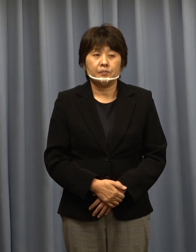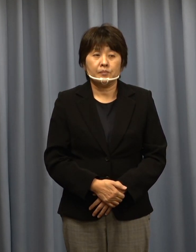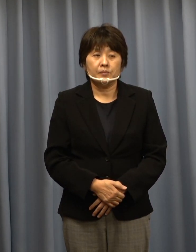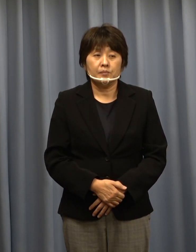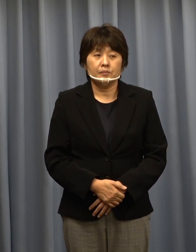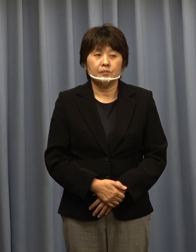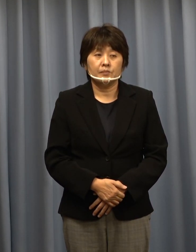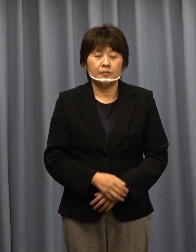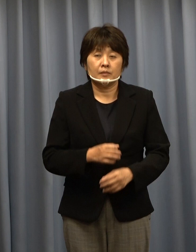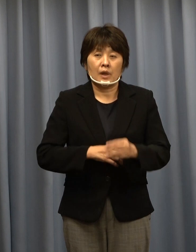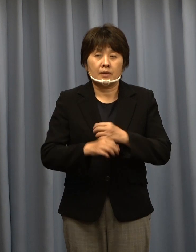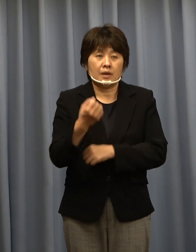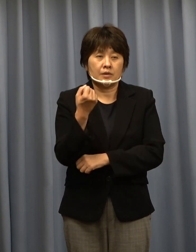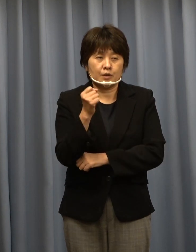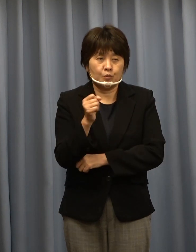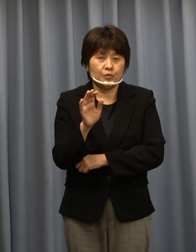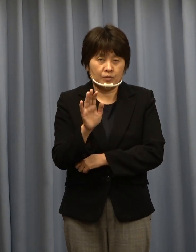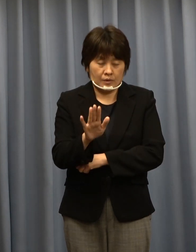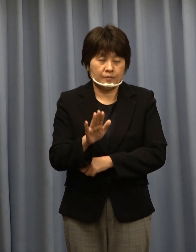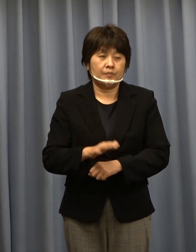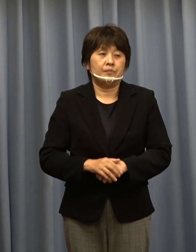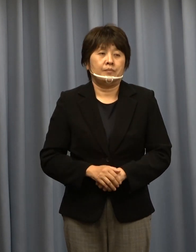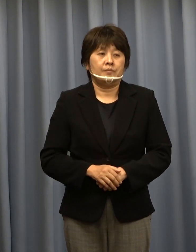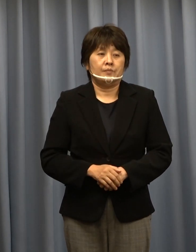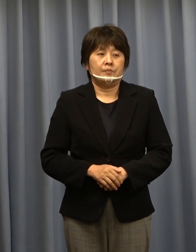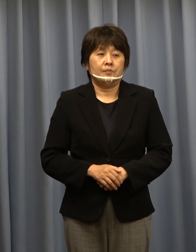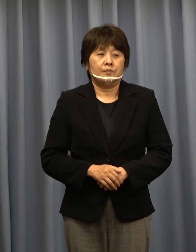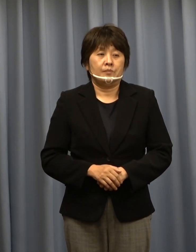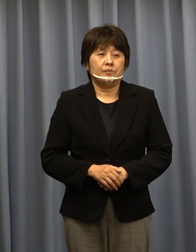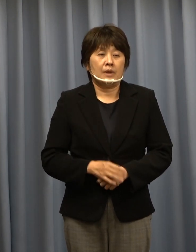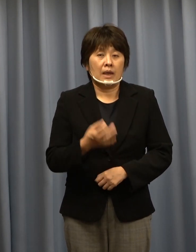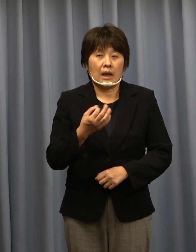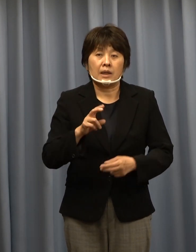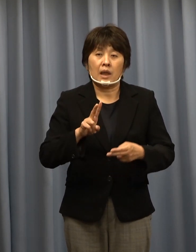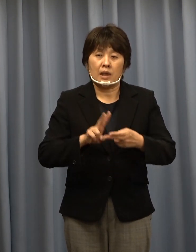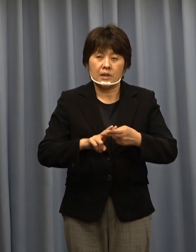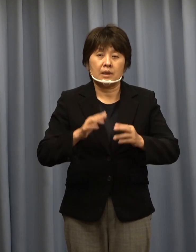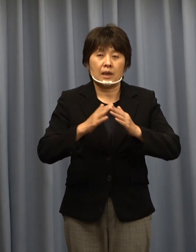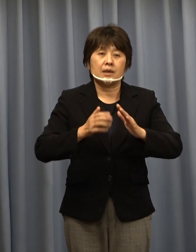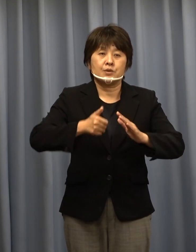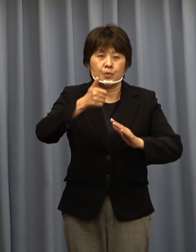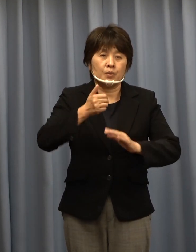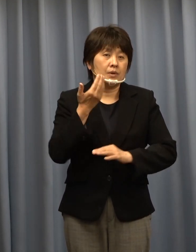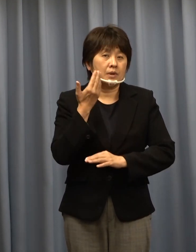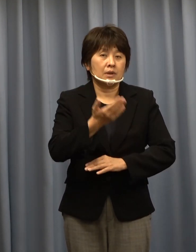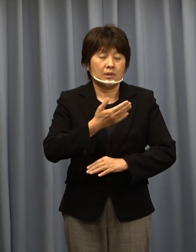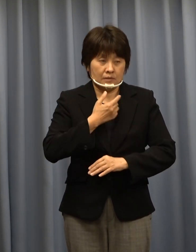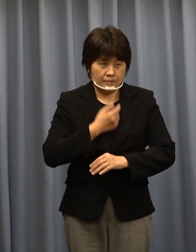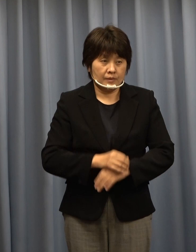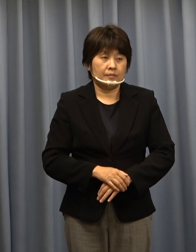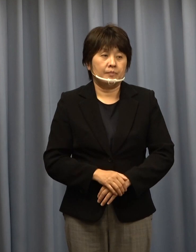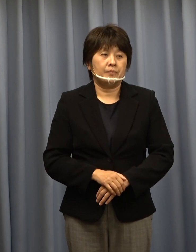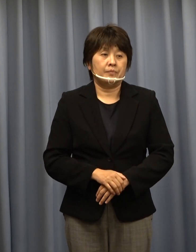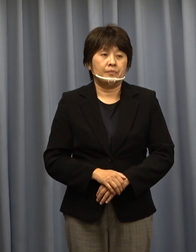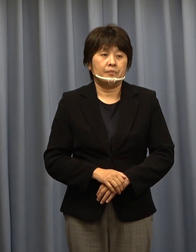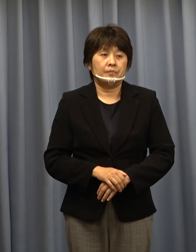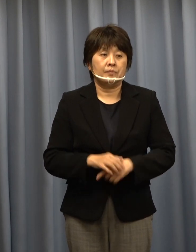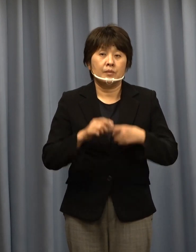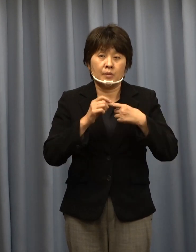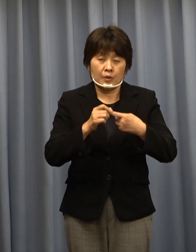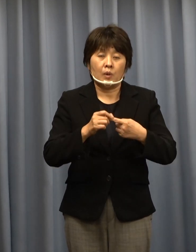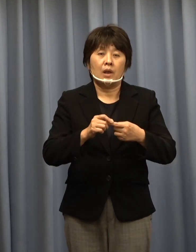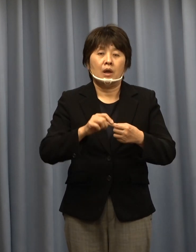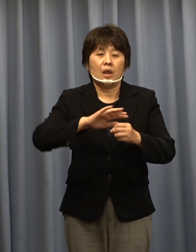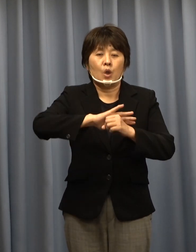すみません、朝日新聞の河野と申します。お疲れ様です。金井会長にちょっとお伺いしたいんですけれども、 池本ちょっと変異